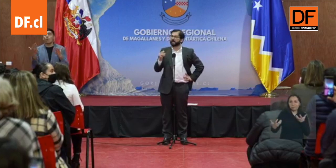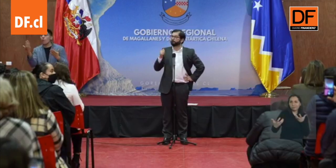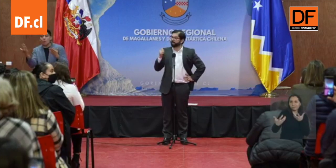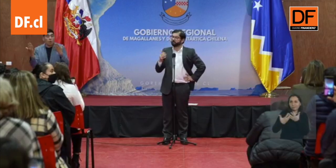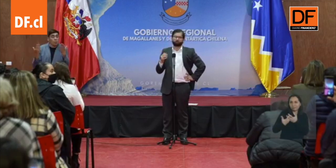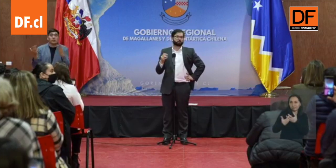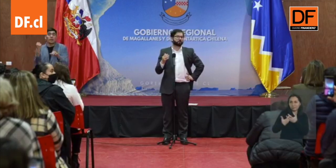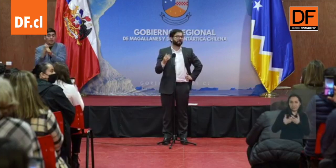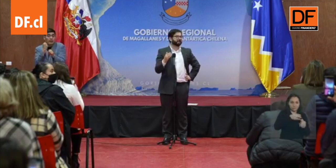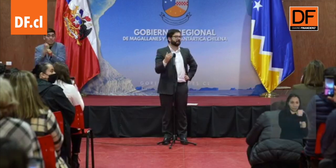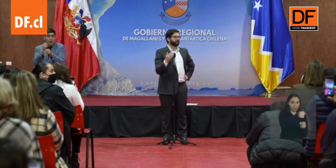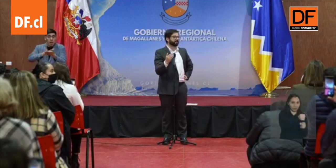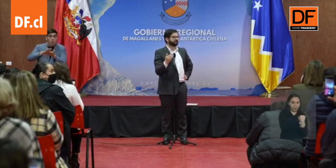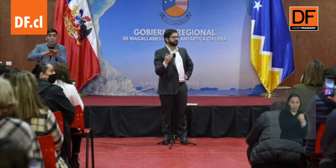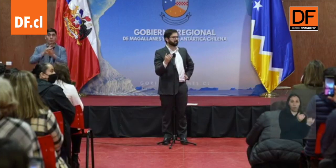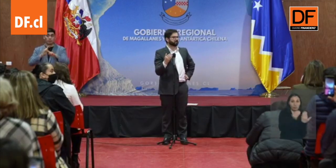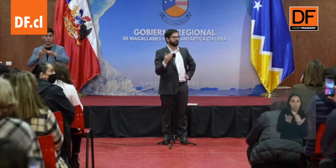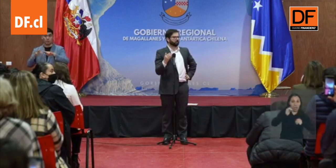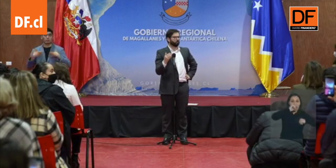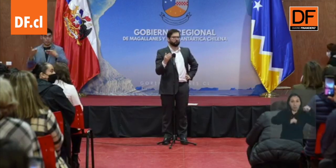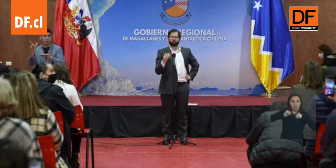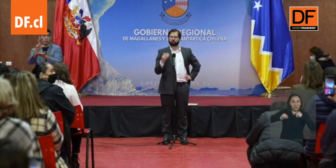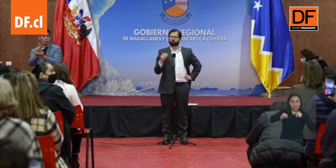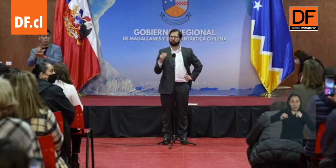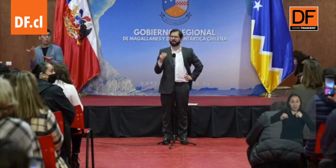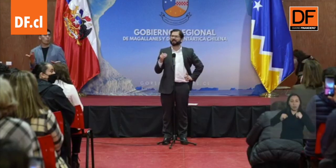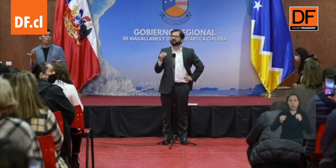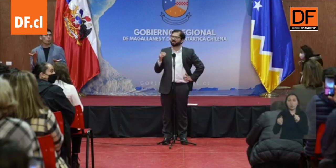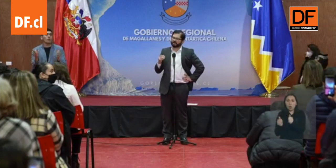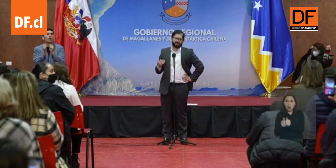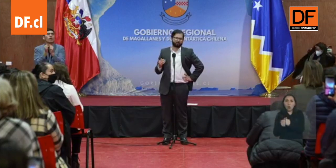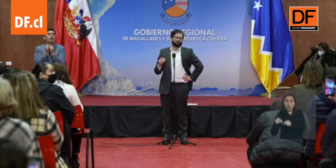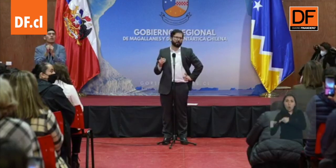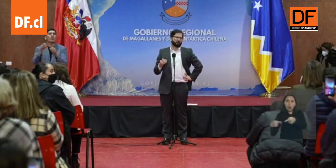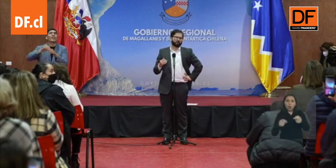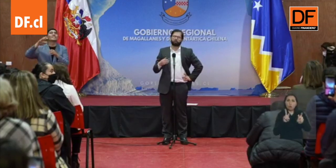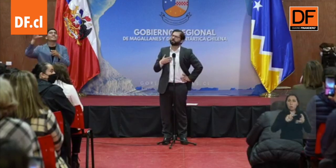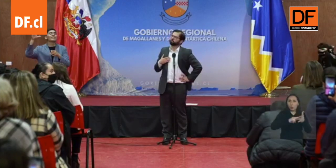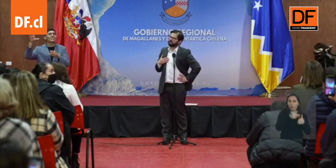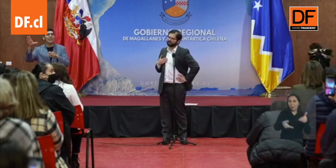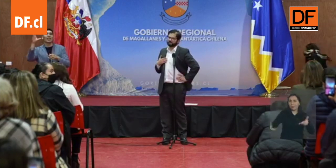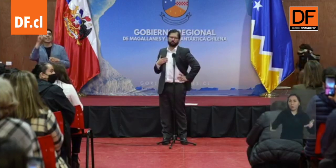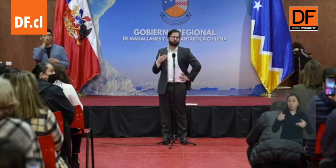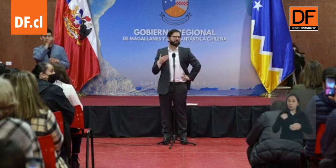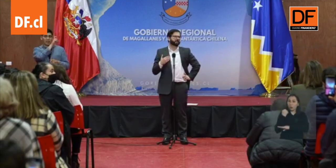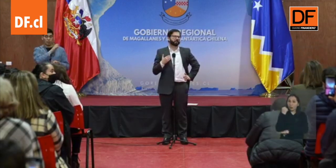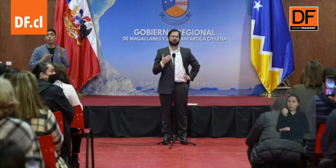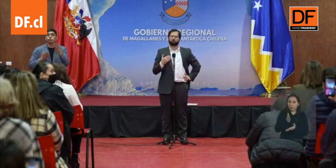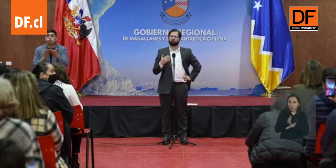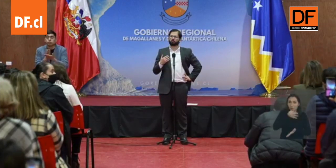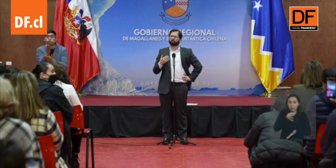compatibilizar el empleo que dan estas empresas con las externalidades que provocan. Y yo parto de la base, por eso